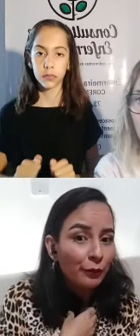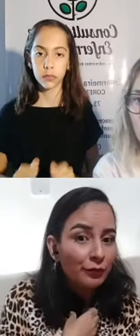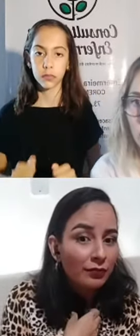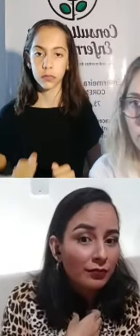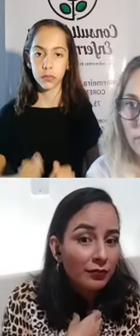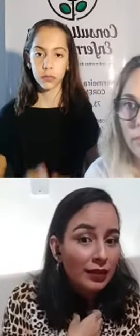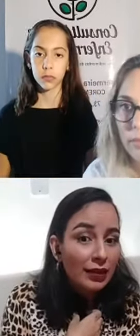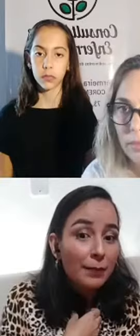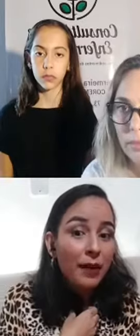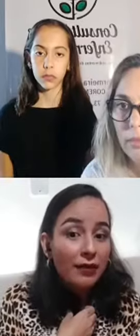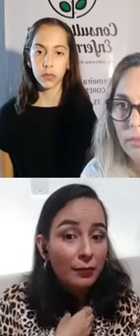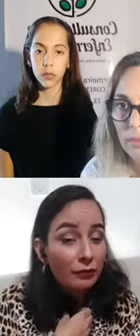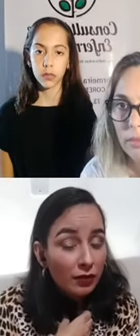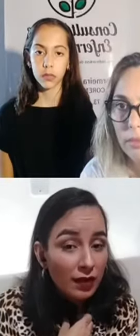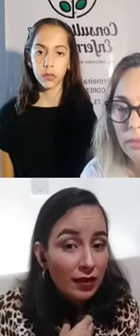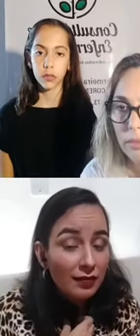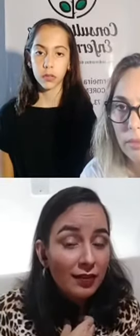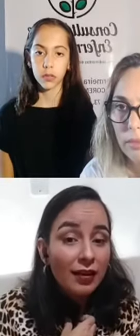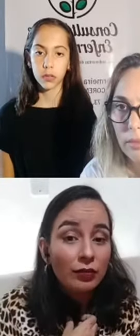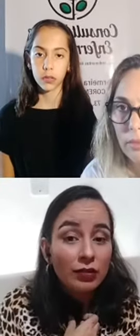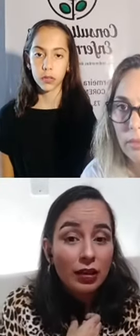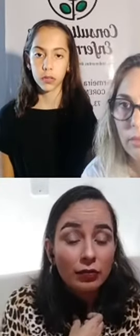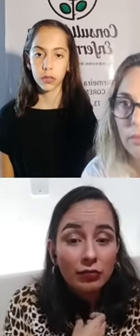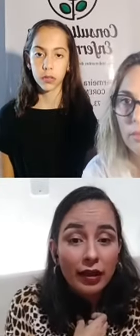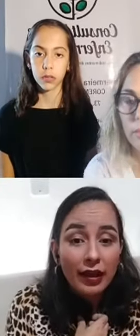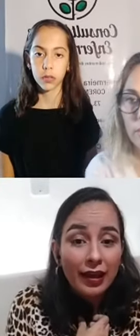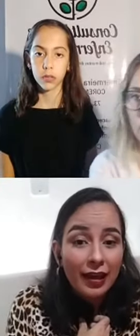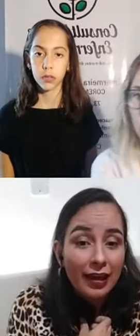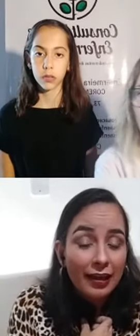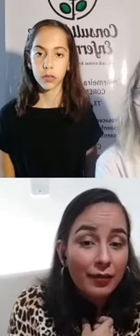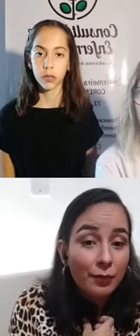eu. E pasmem vocês, eu tenho